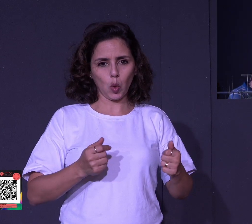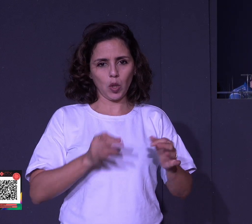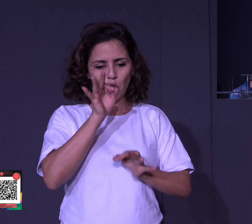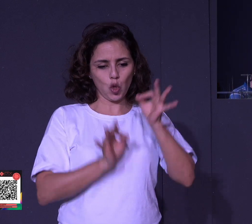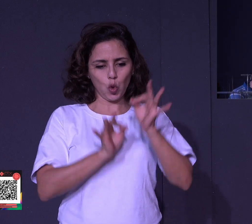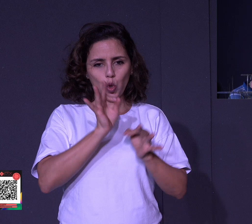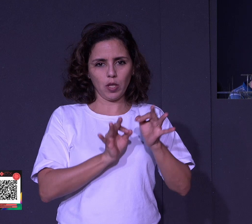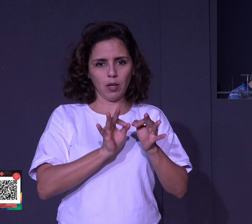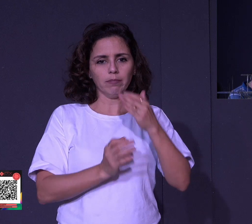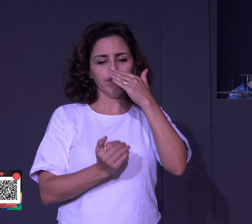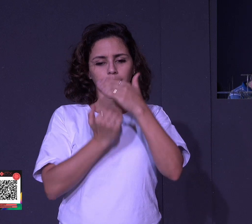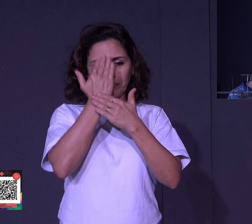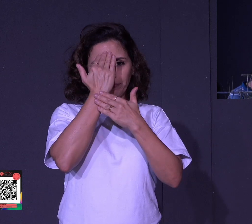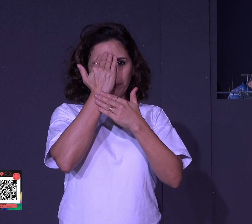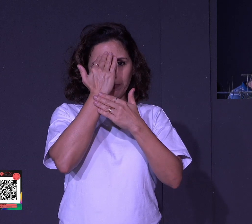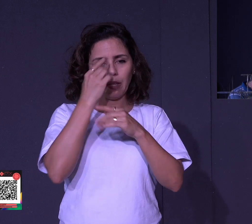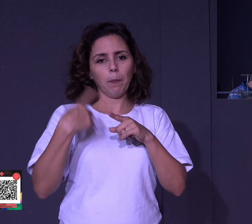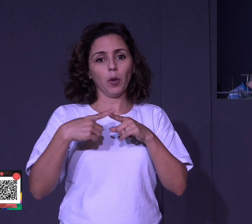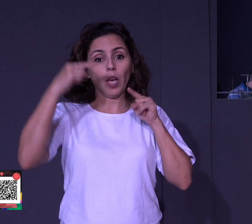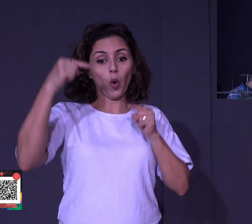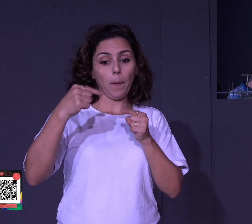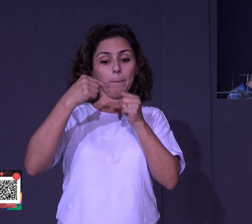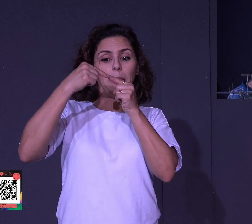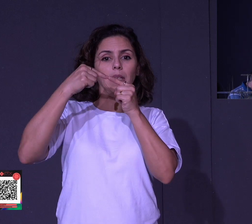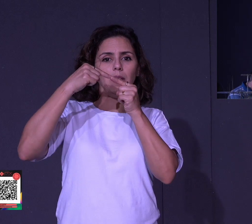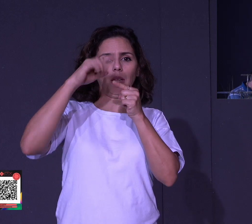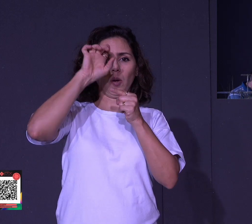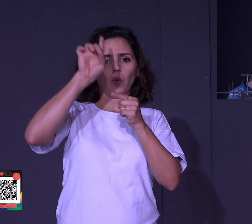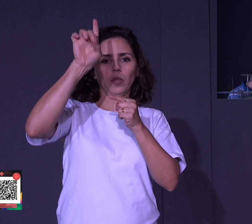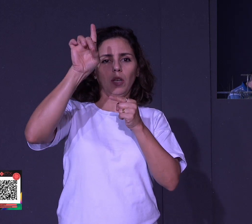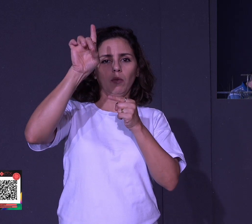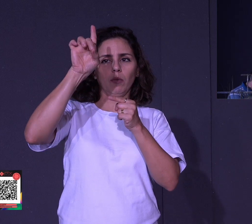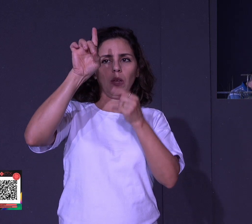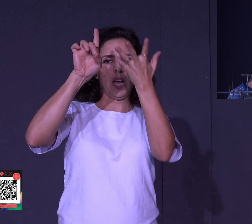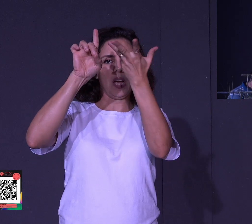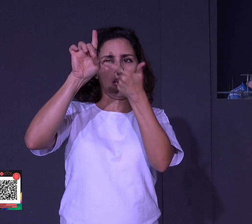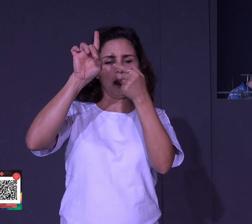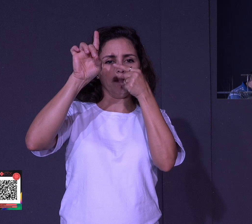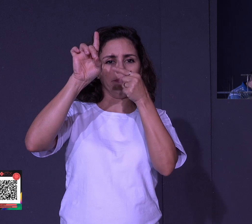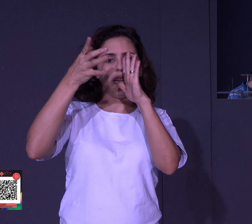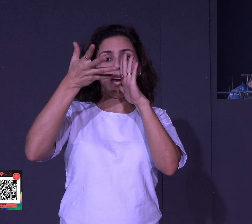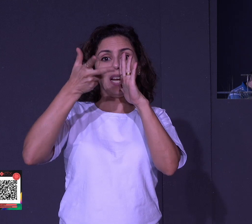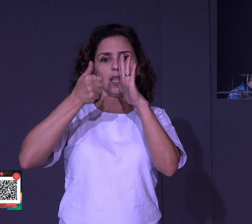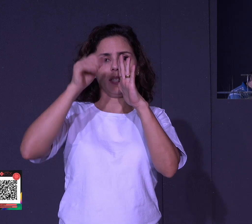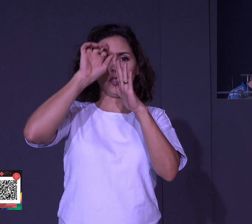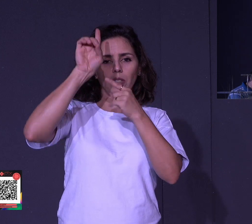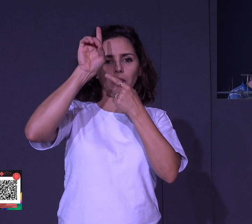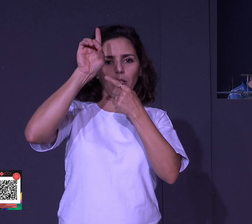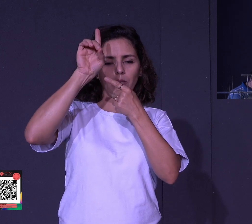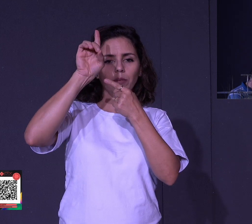Justiça tem a ver com a essência do nosso Deus. Por isso, em sua palavra, ele nos ensina, por exemplo, que